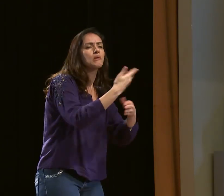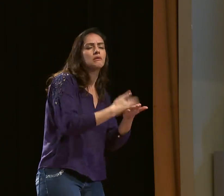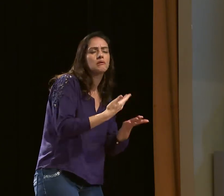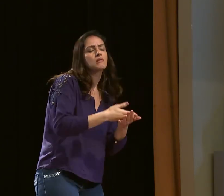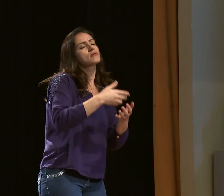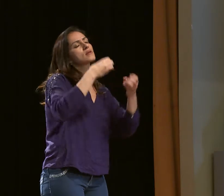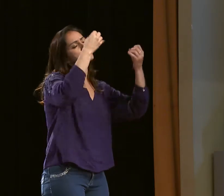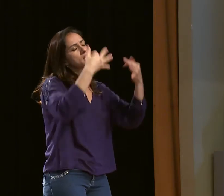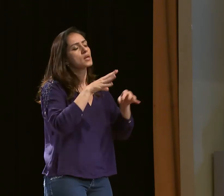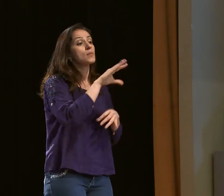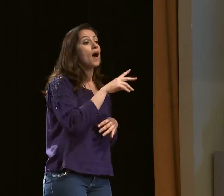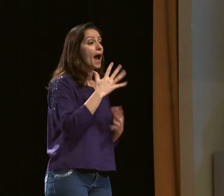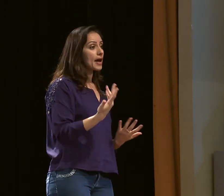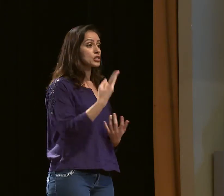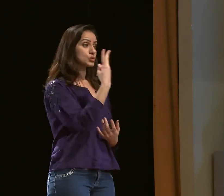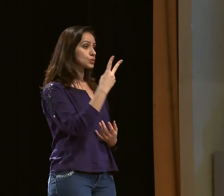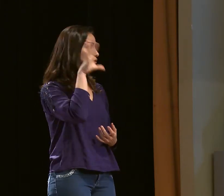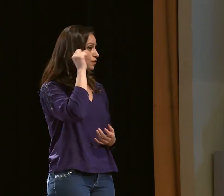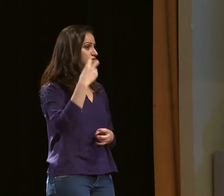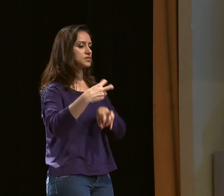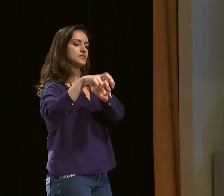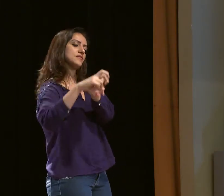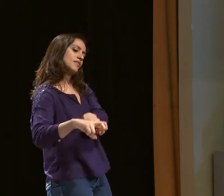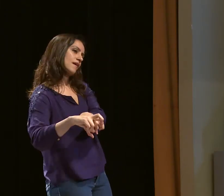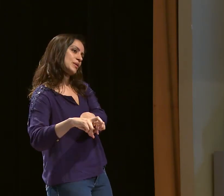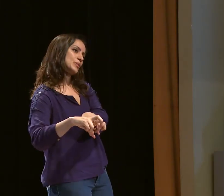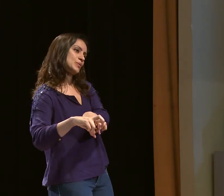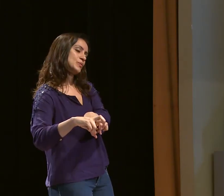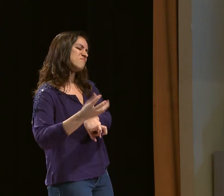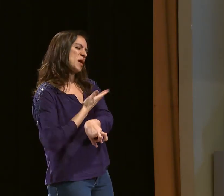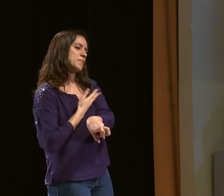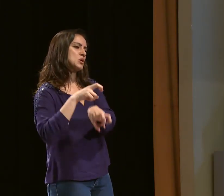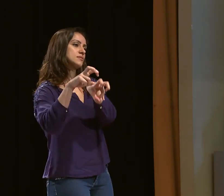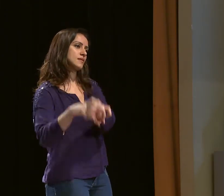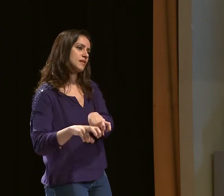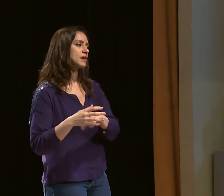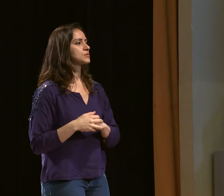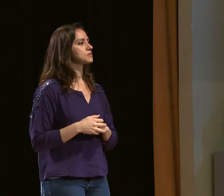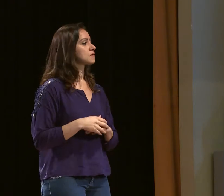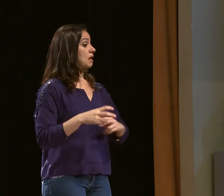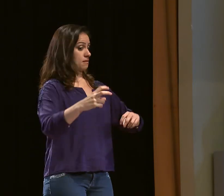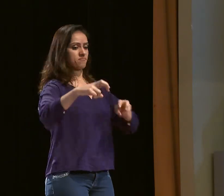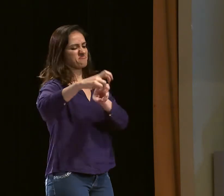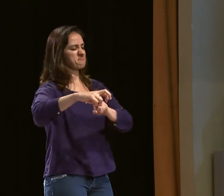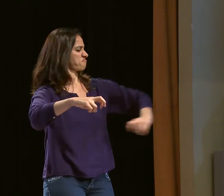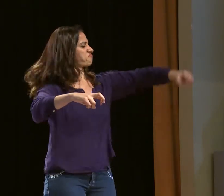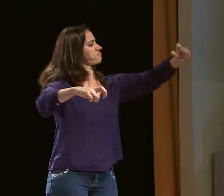explicando o conteúdo, dando a aula, falando, e aí tinham dois ouvintes sentados, um ao lado do outro, amigos, e, de